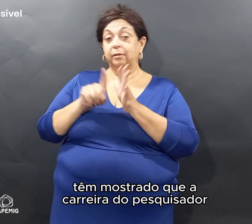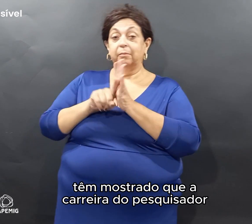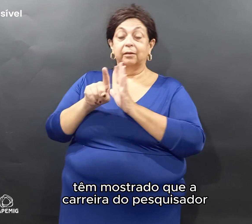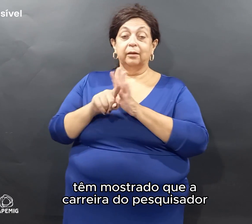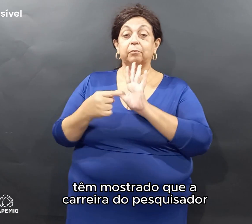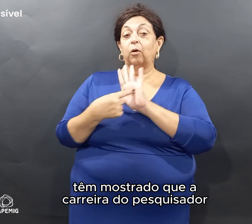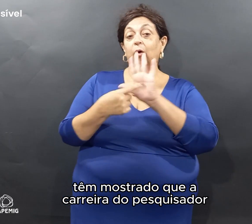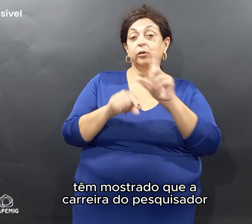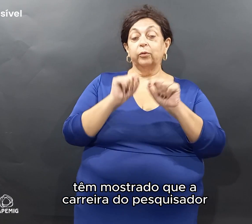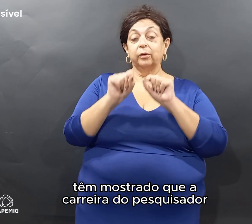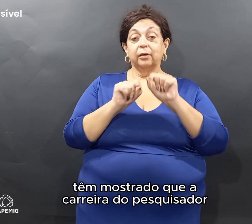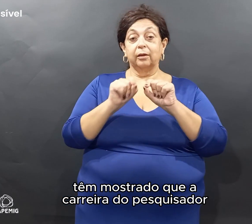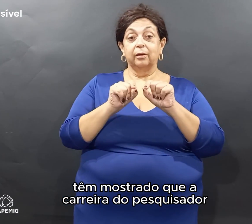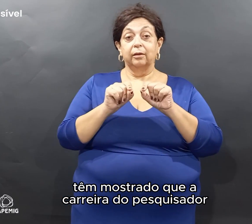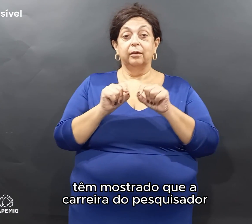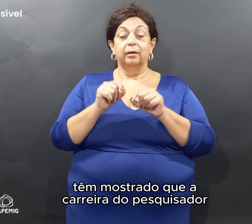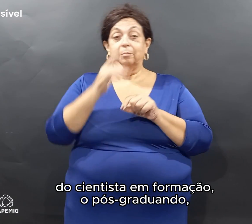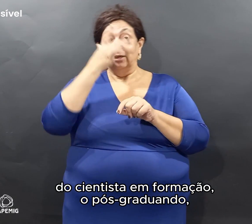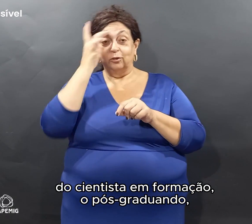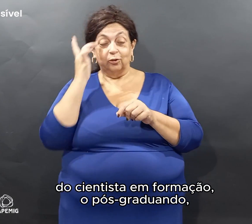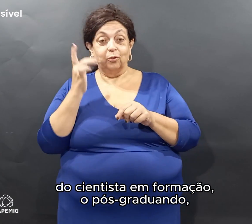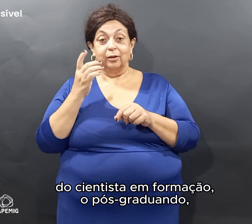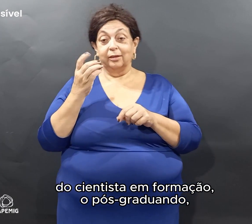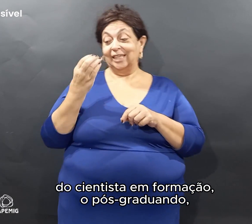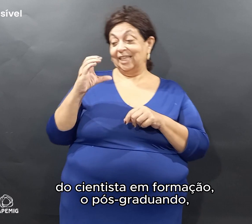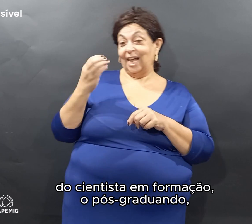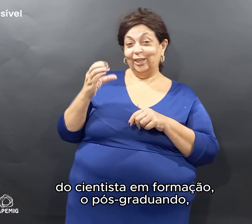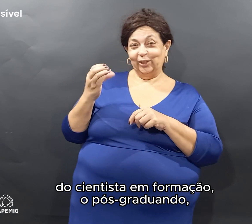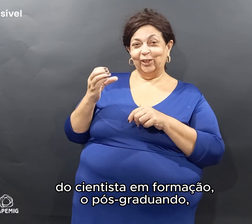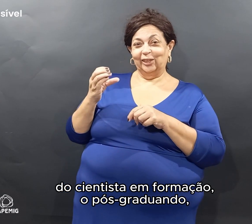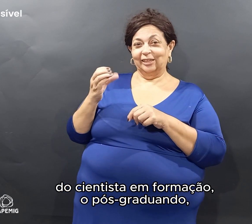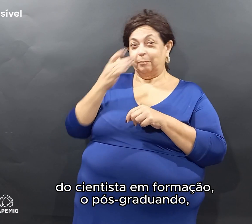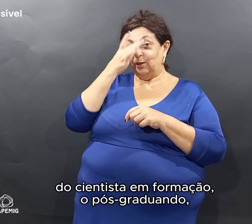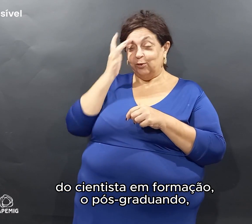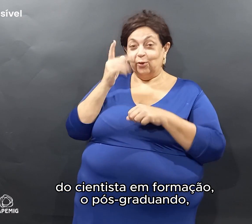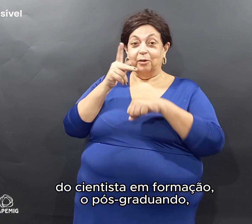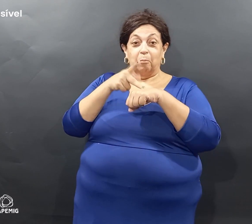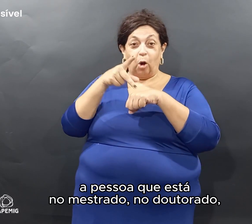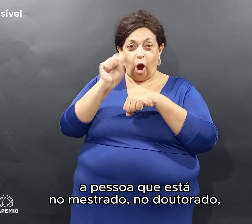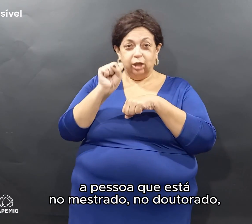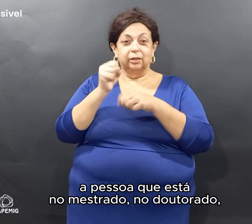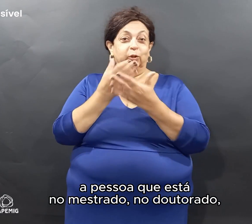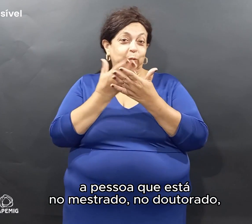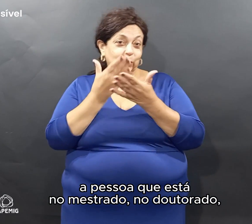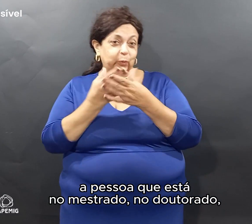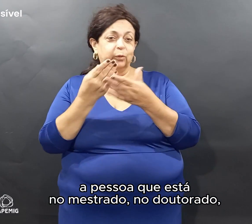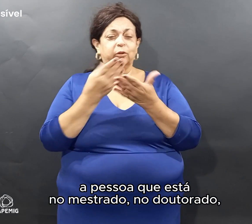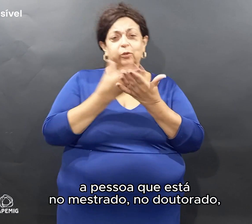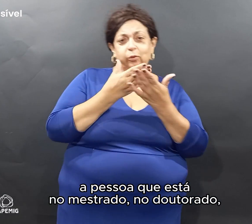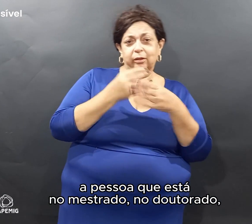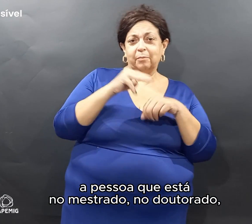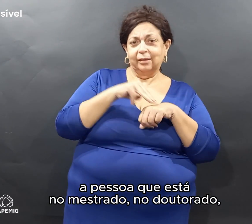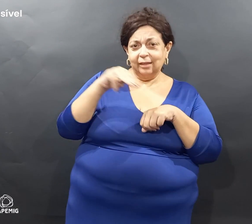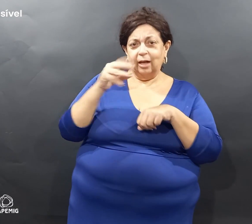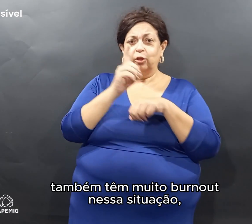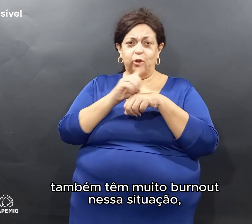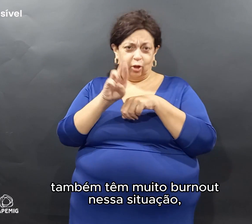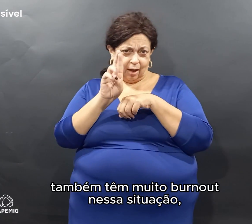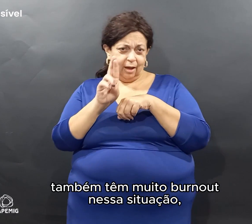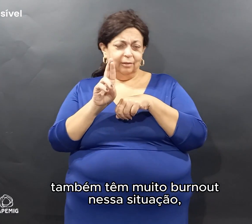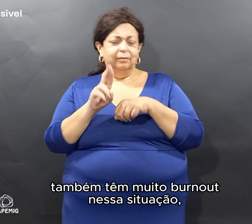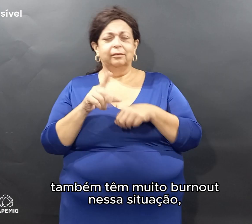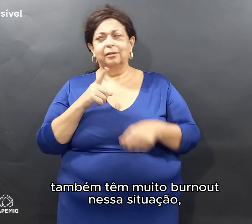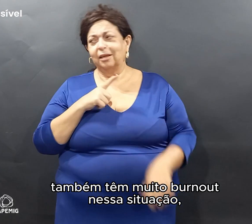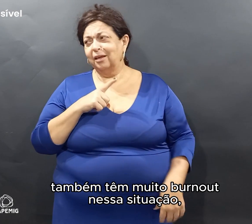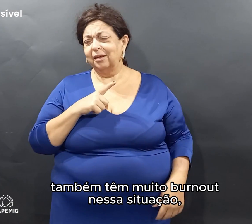mostrado que a carreira do pesquisador, do cientista em formação, né, o pós-graduando, a pessoa que está no mestrado, no doutorado, também